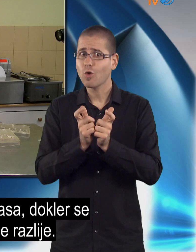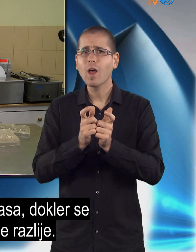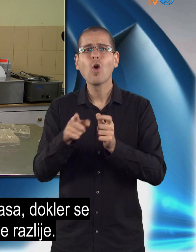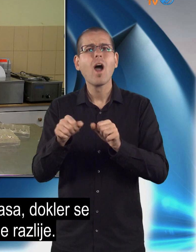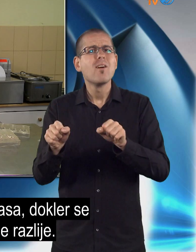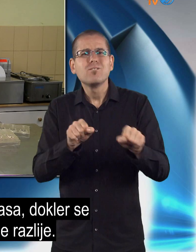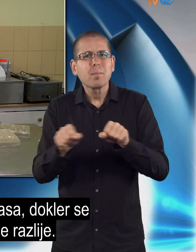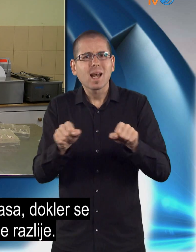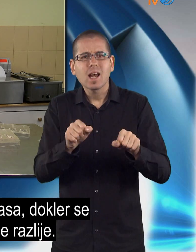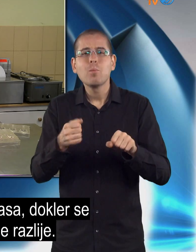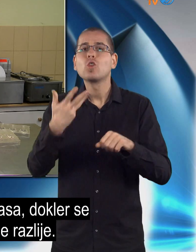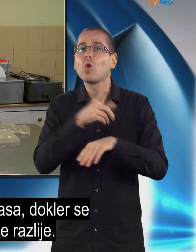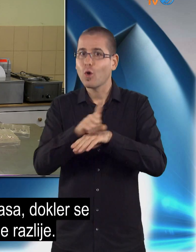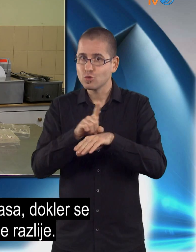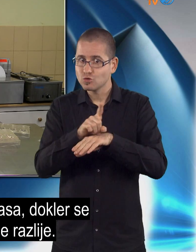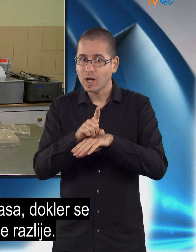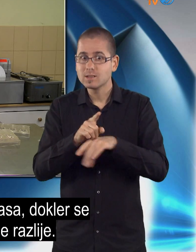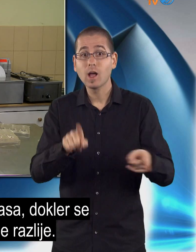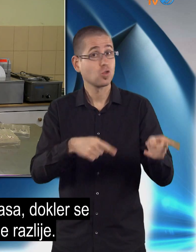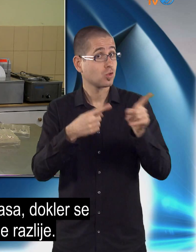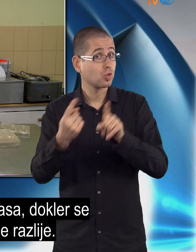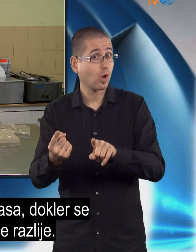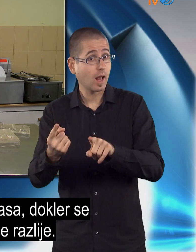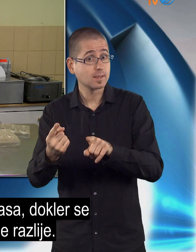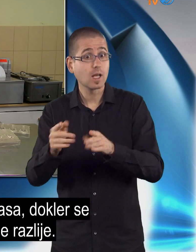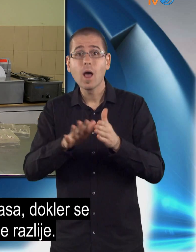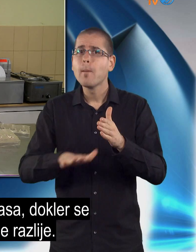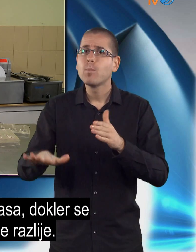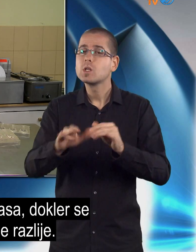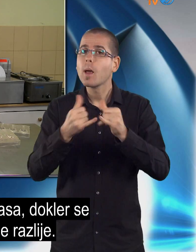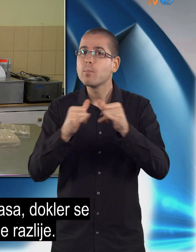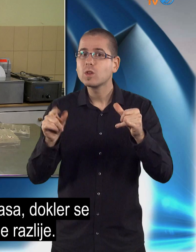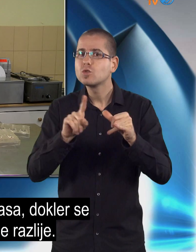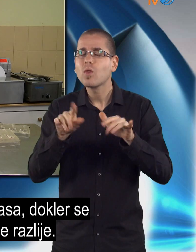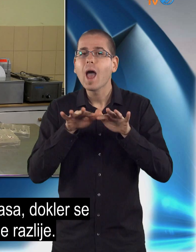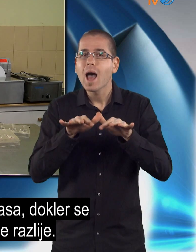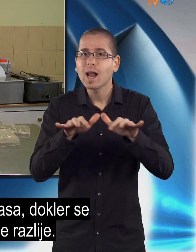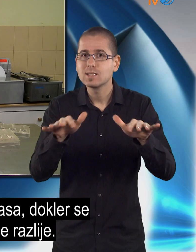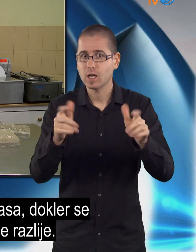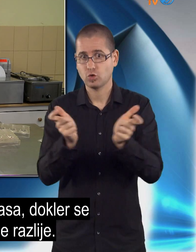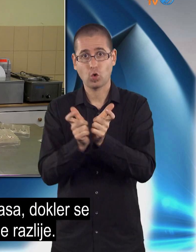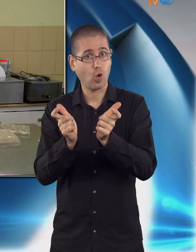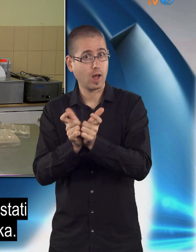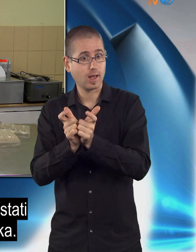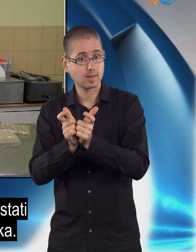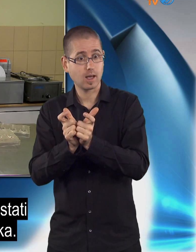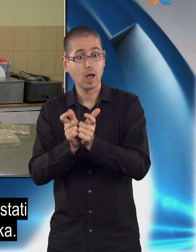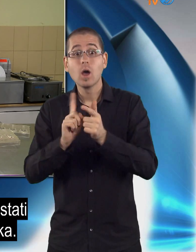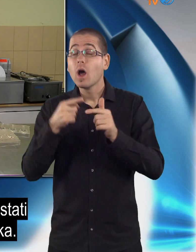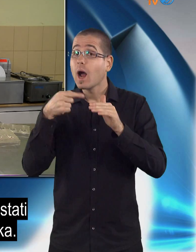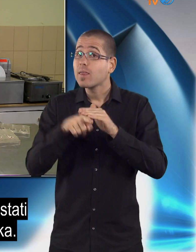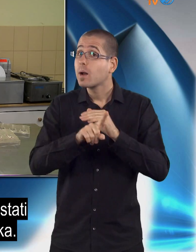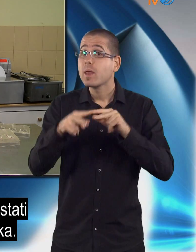Čokolado vibriramo toliko časa, dokler se po celem modelčku ne razlije čokolada in v katerem